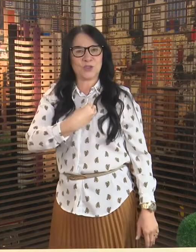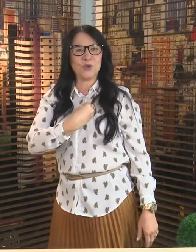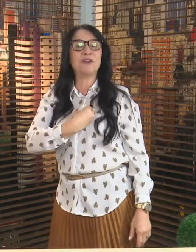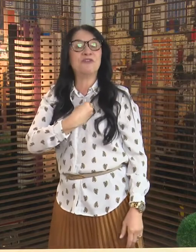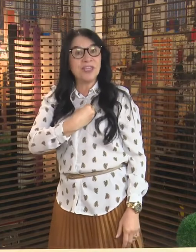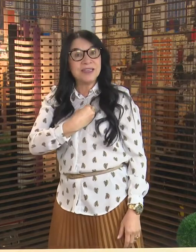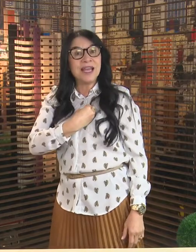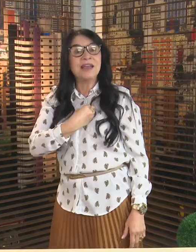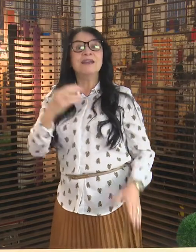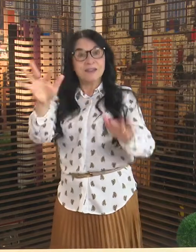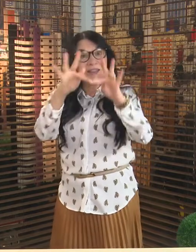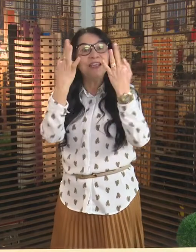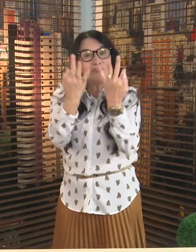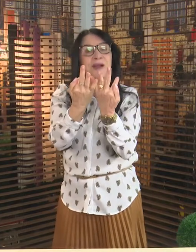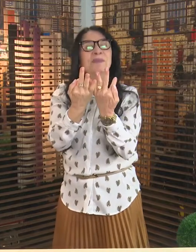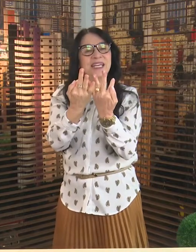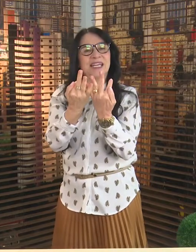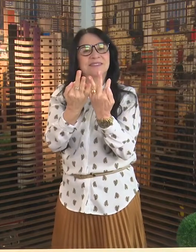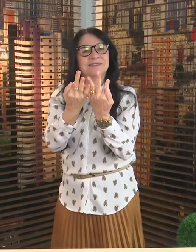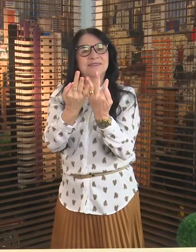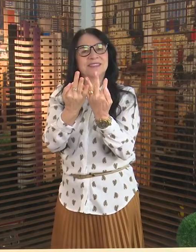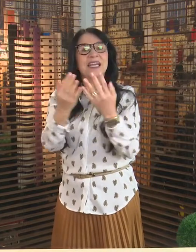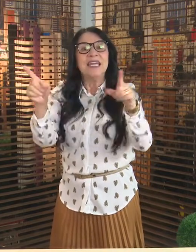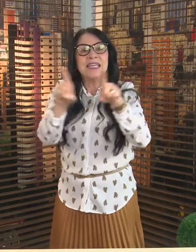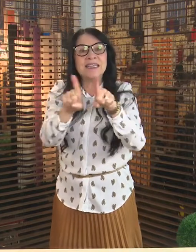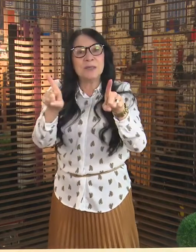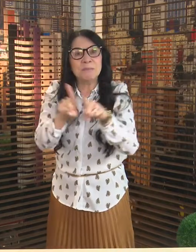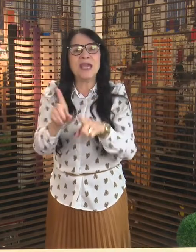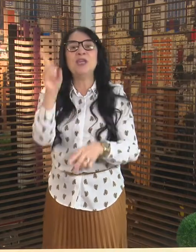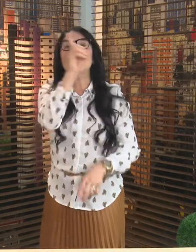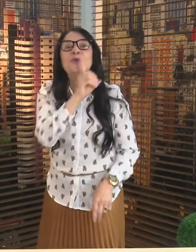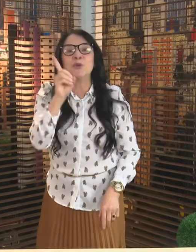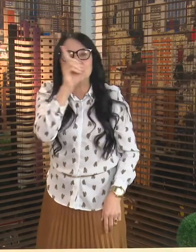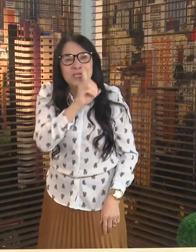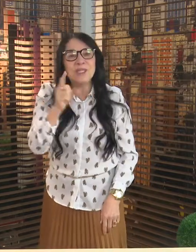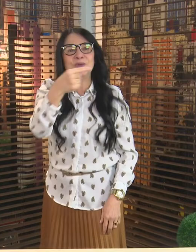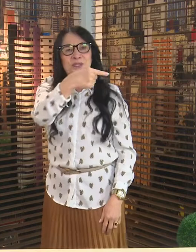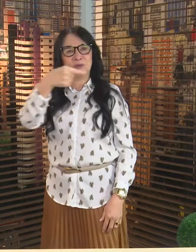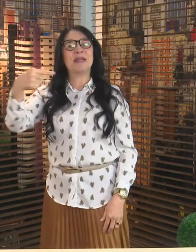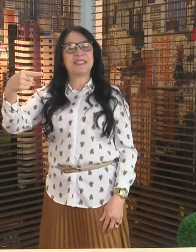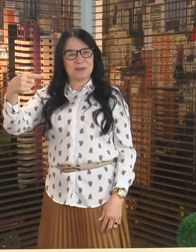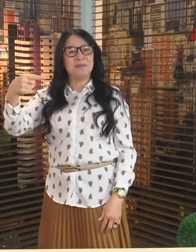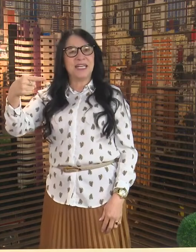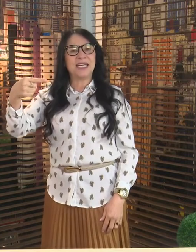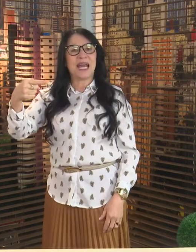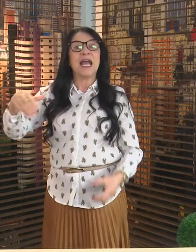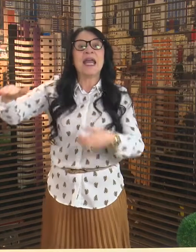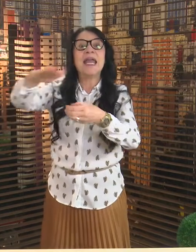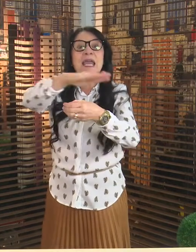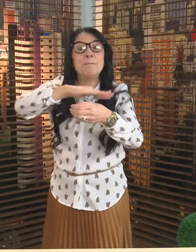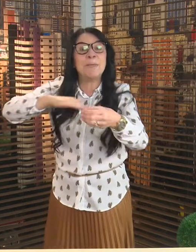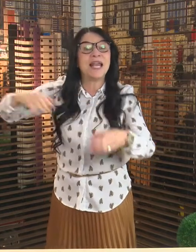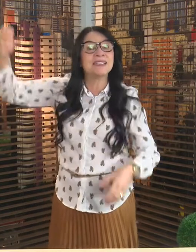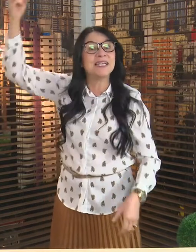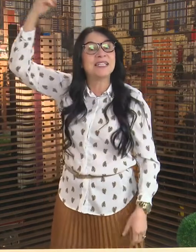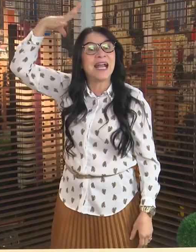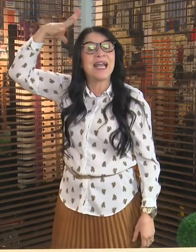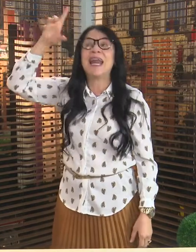sua vida e família. E também um domingo e uma semana repleta da